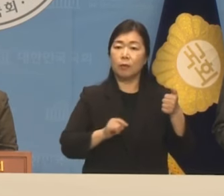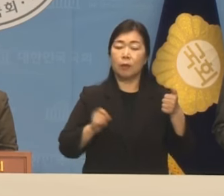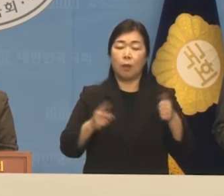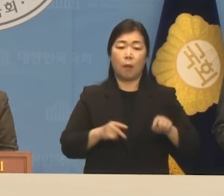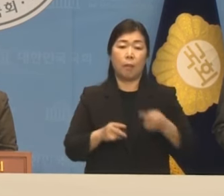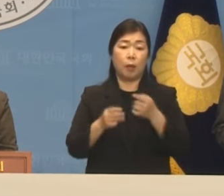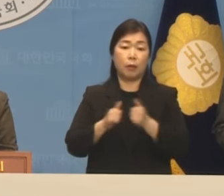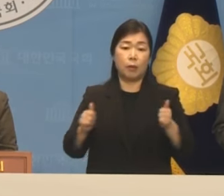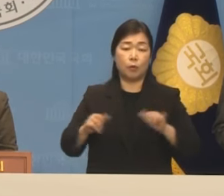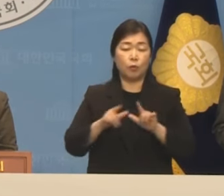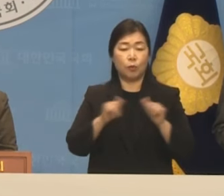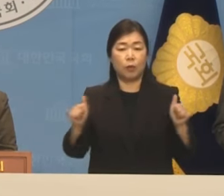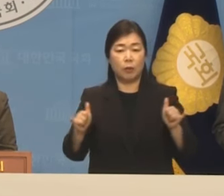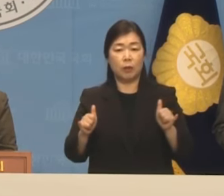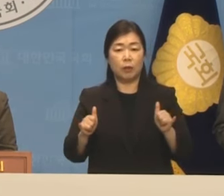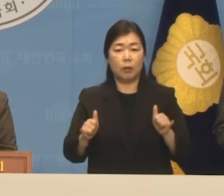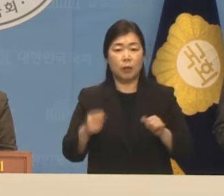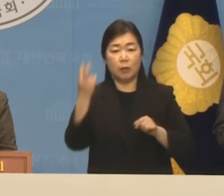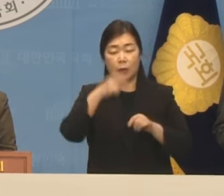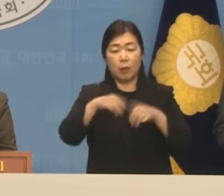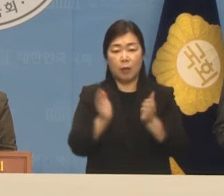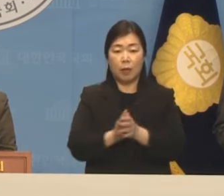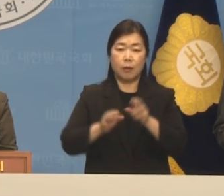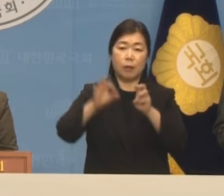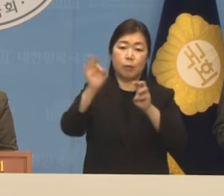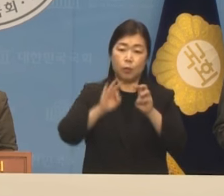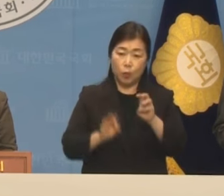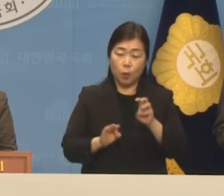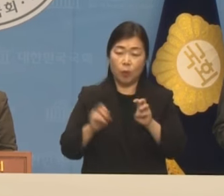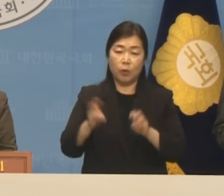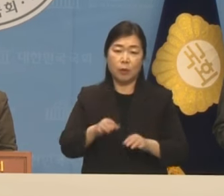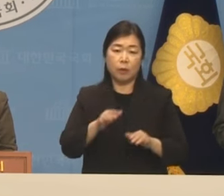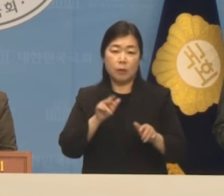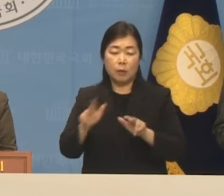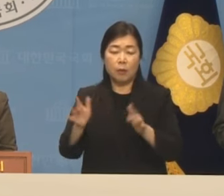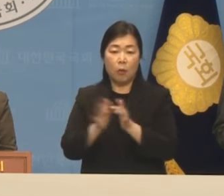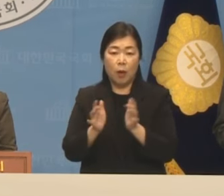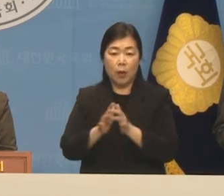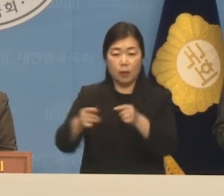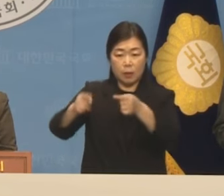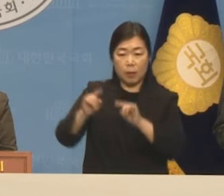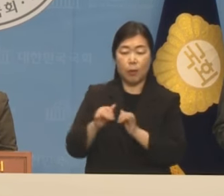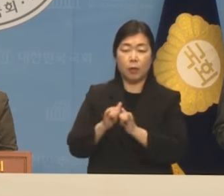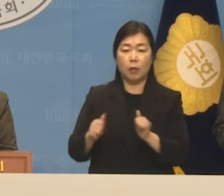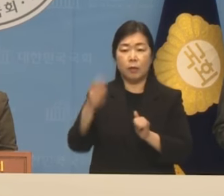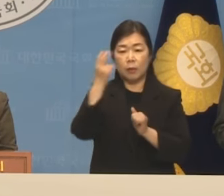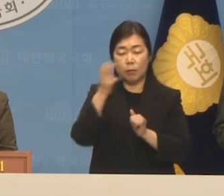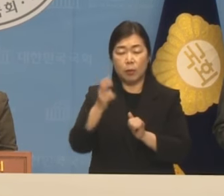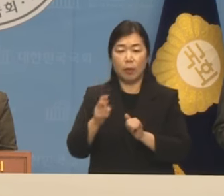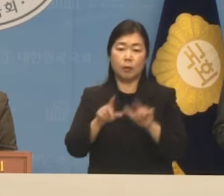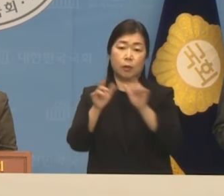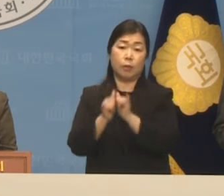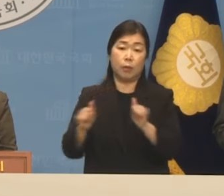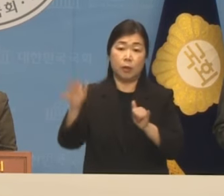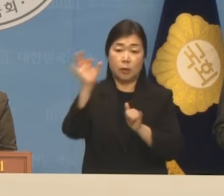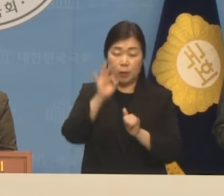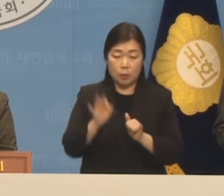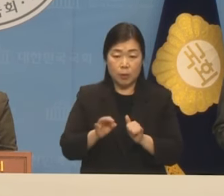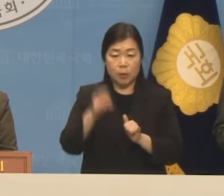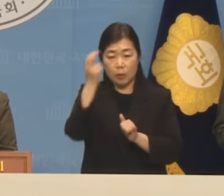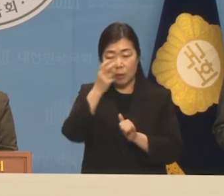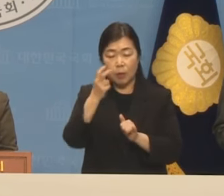50%, 100인의 국민 심사단 심사 30%, 실시간 온라인 참여 심사 시민 심사